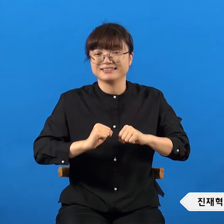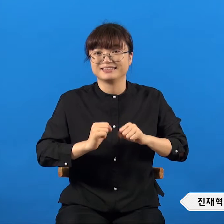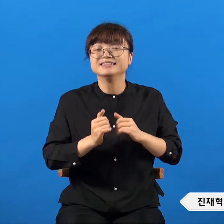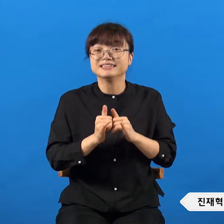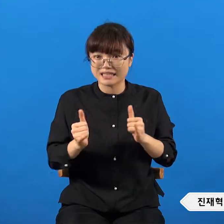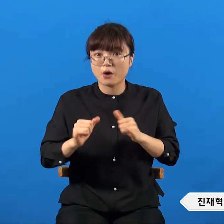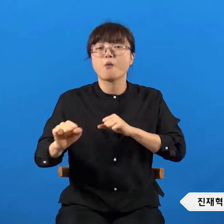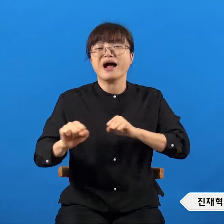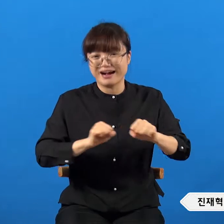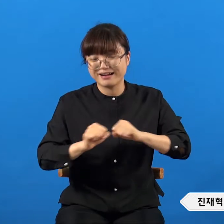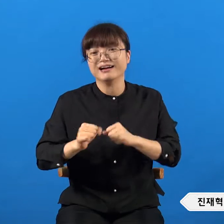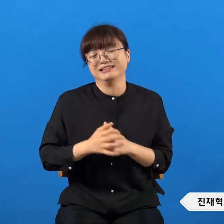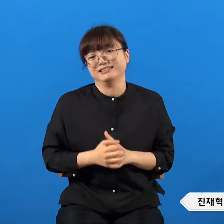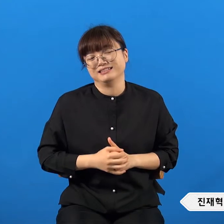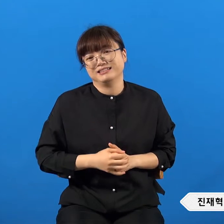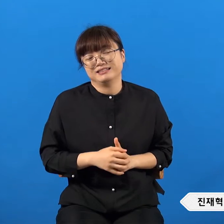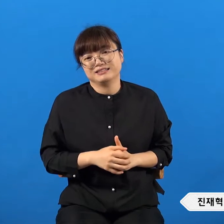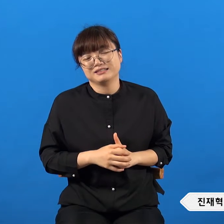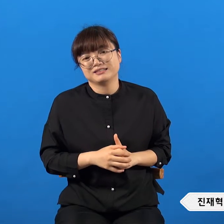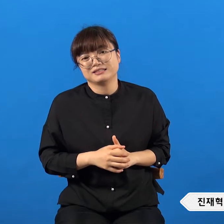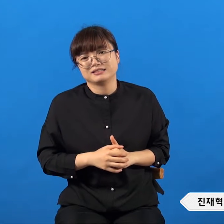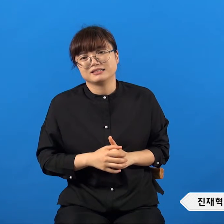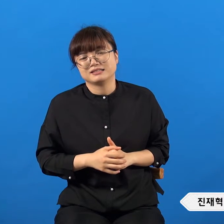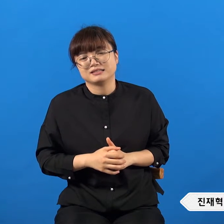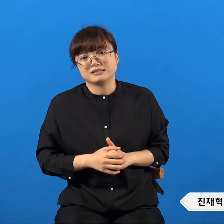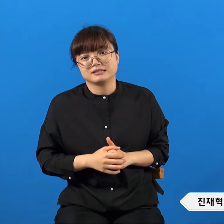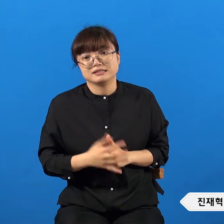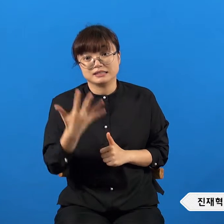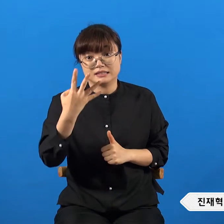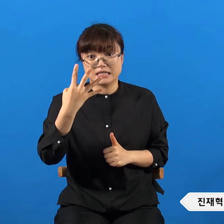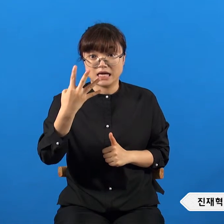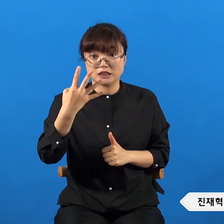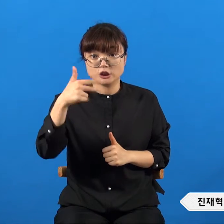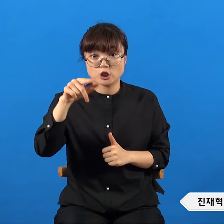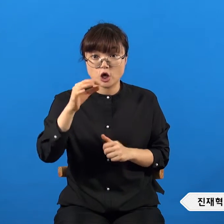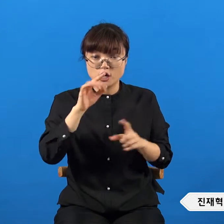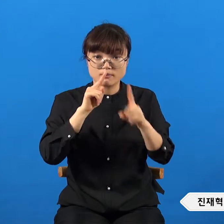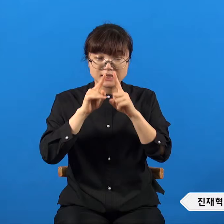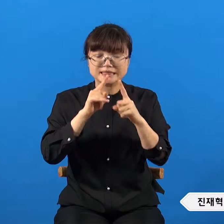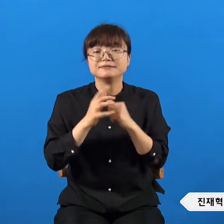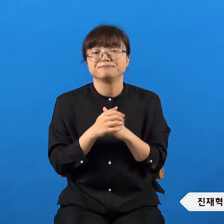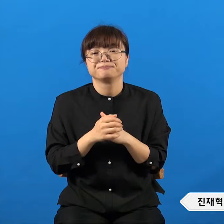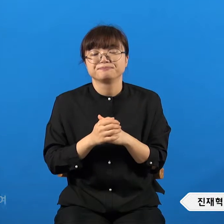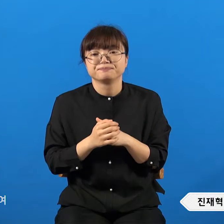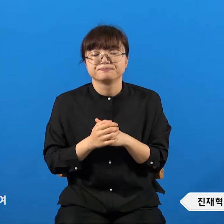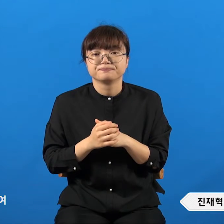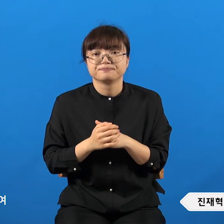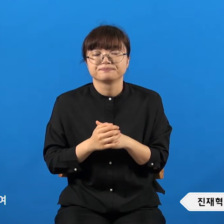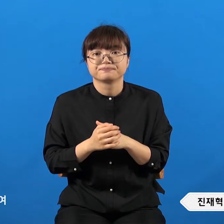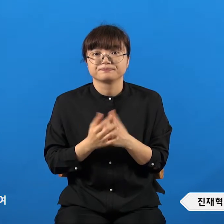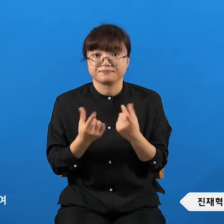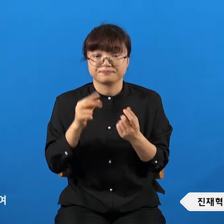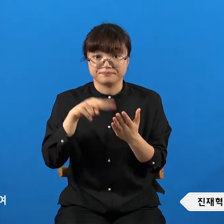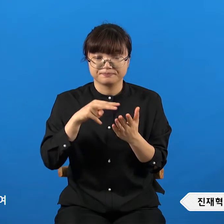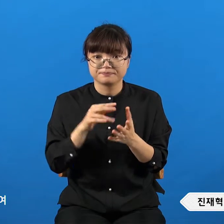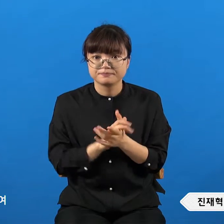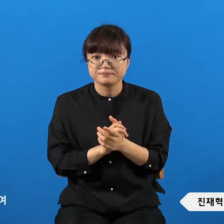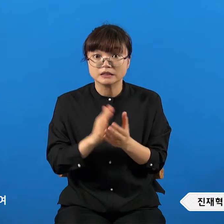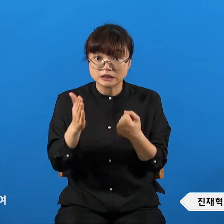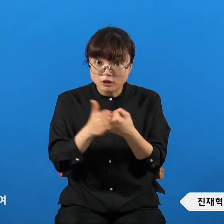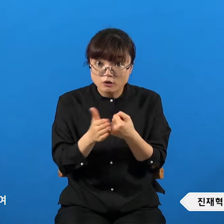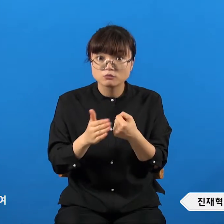산자로 행하라. 자, 4절 말씀을 같이 보겠습니다.